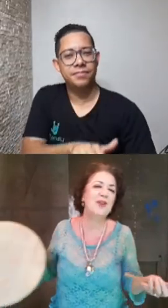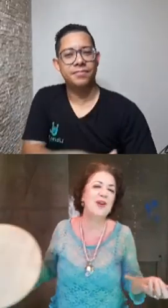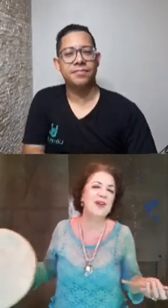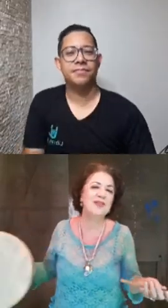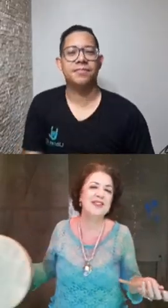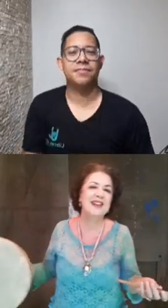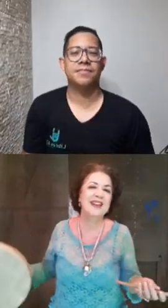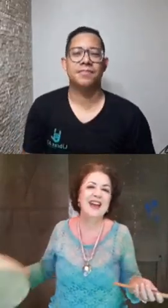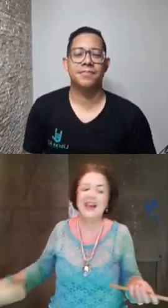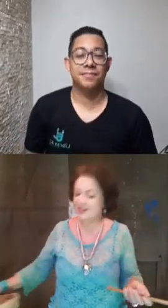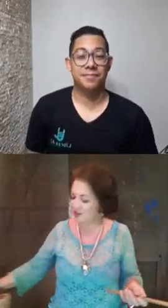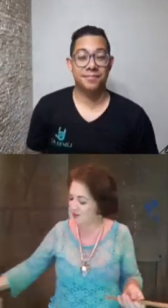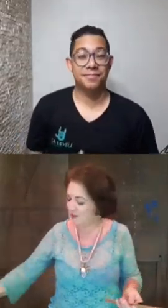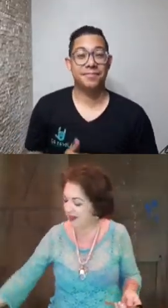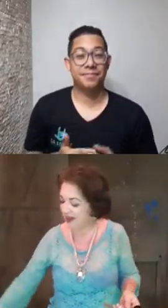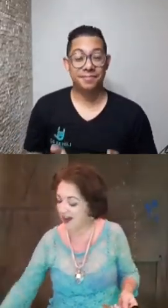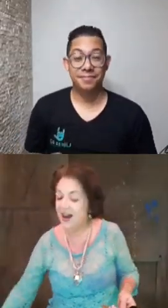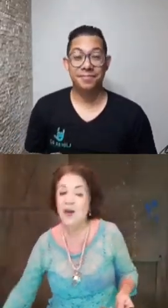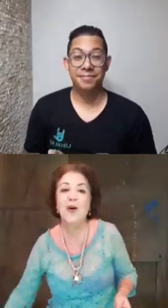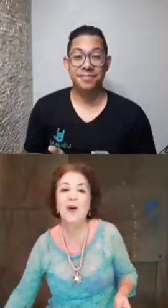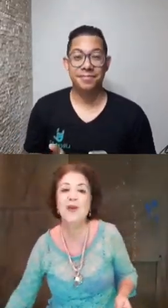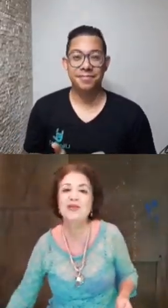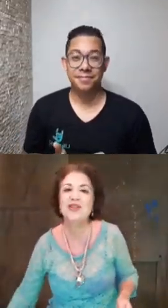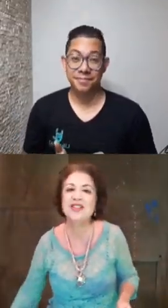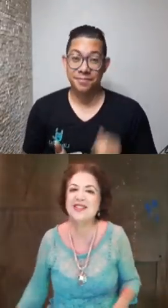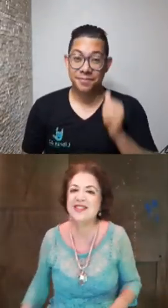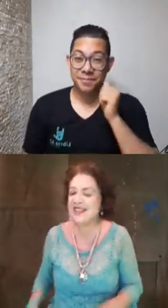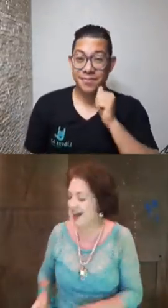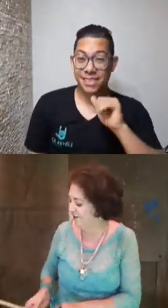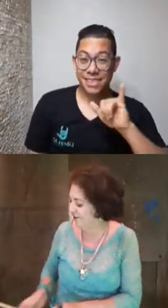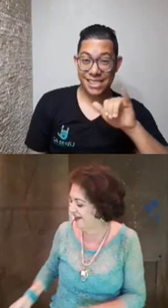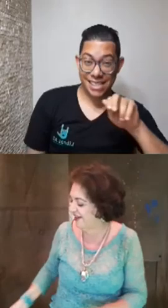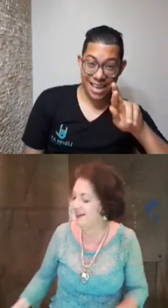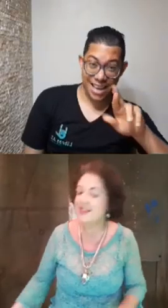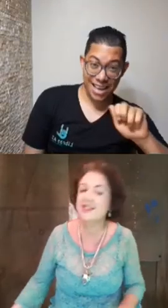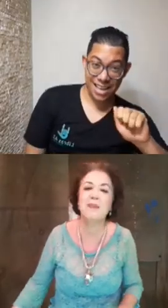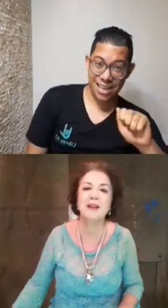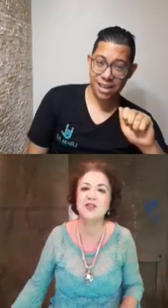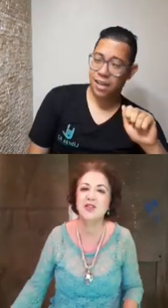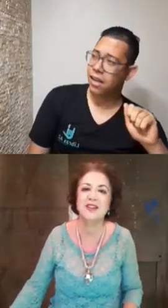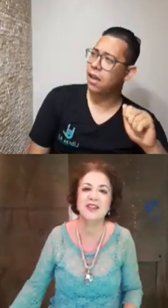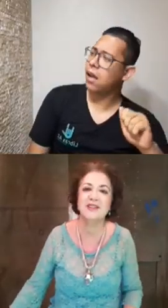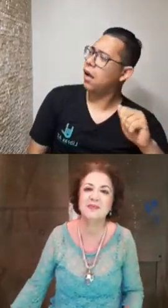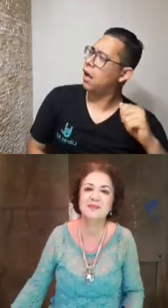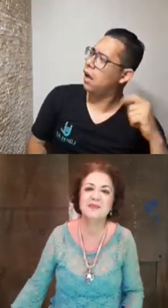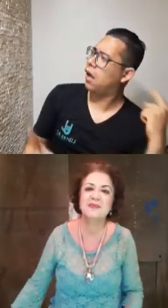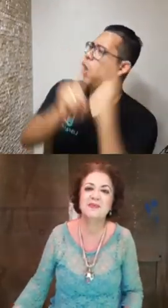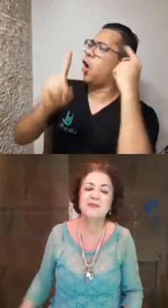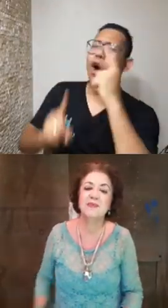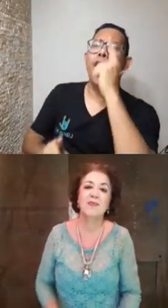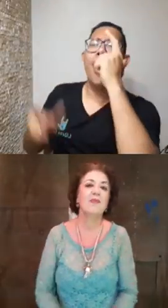Logo, logo, ela descobria onde estava a criança perdida.